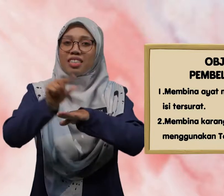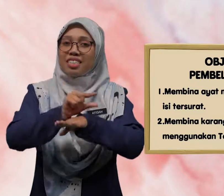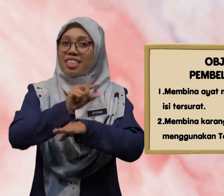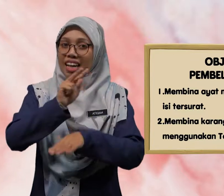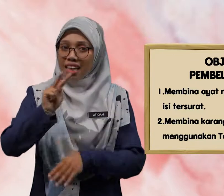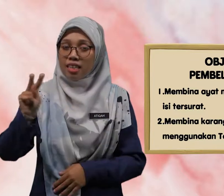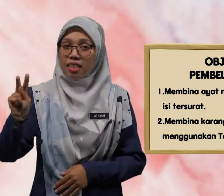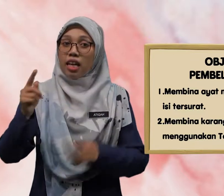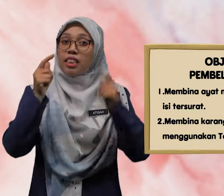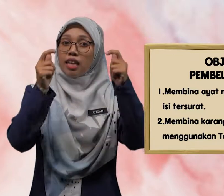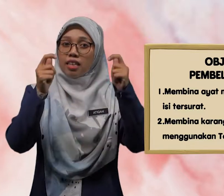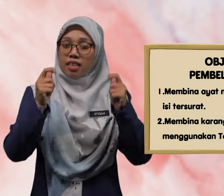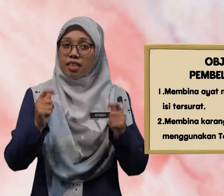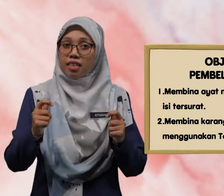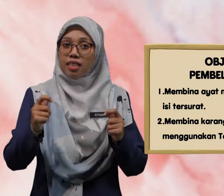menggunakan teknik